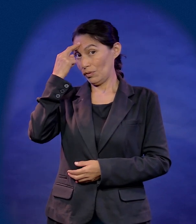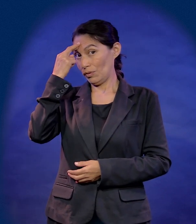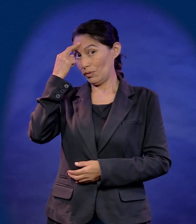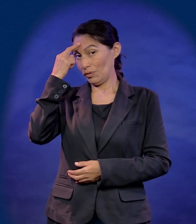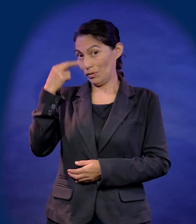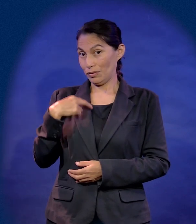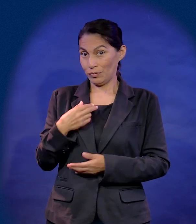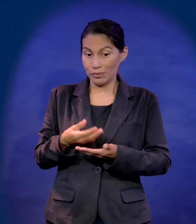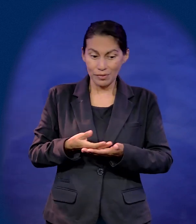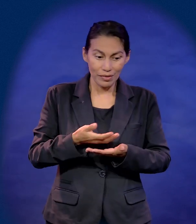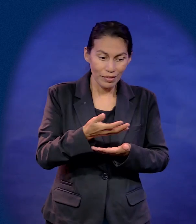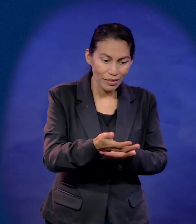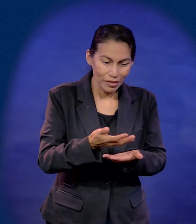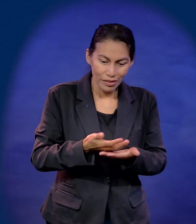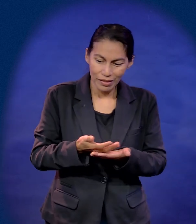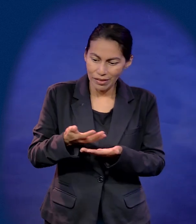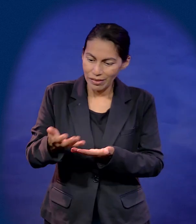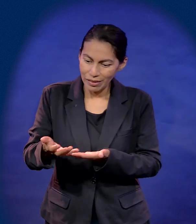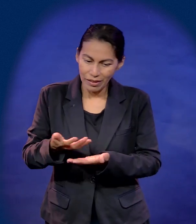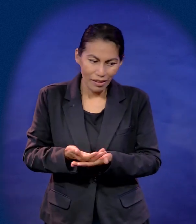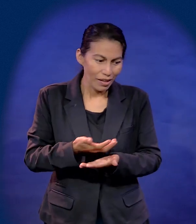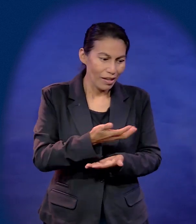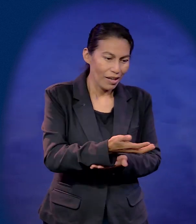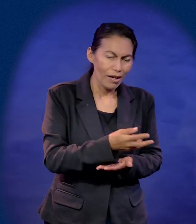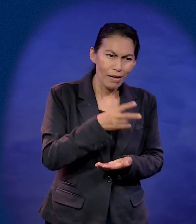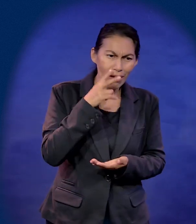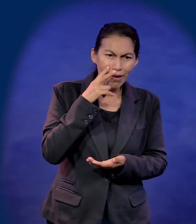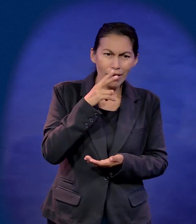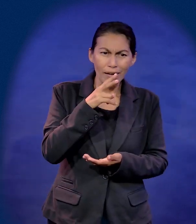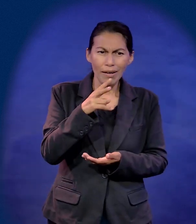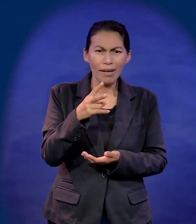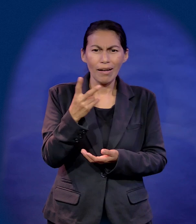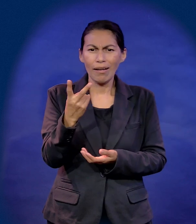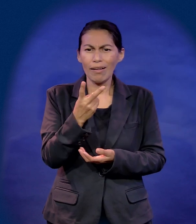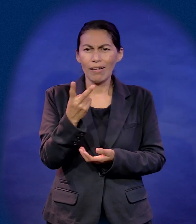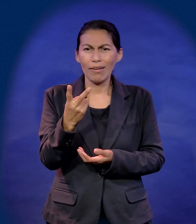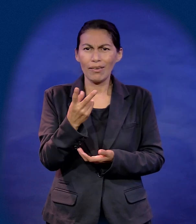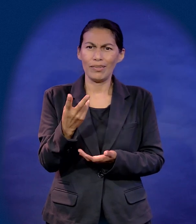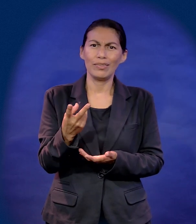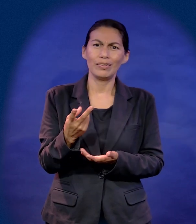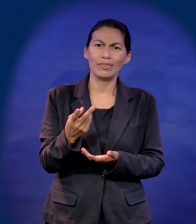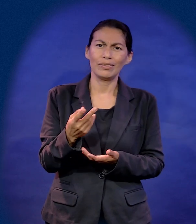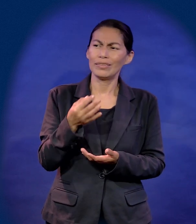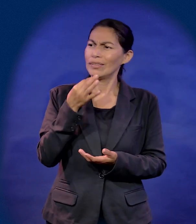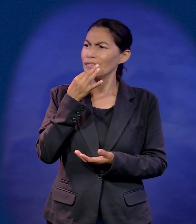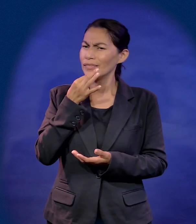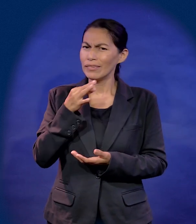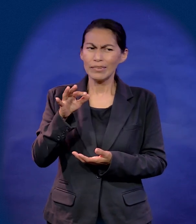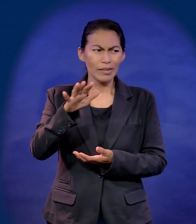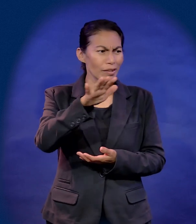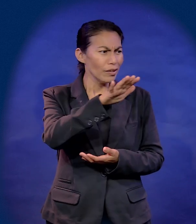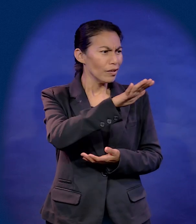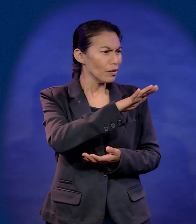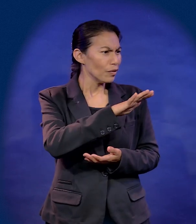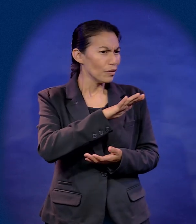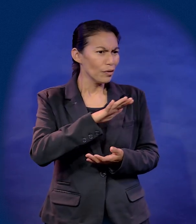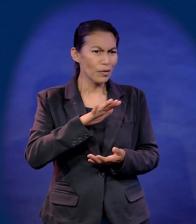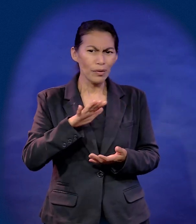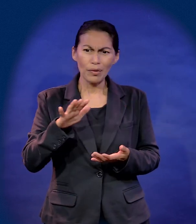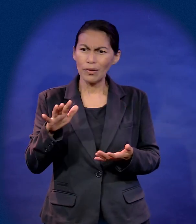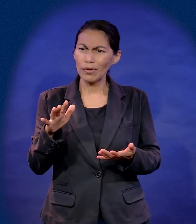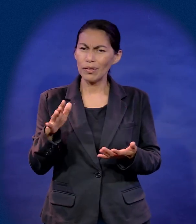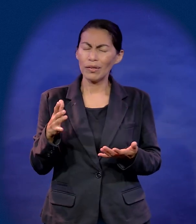en esa boda. Y yo me acuerdo que mientras estaba sirviendo, yo veía a Lorenzo, a su esposa,